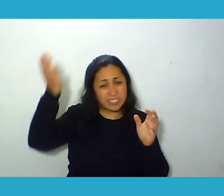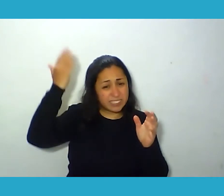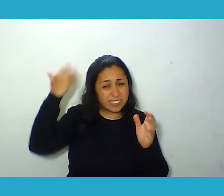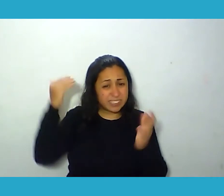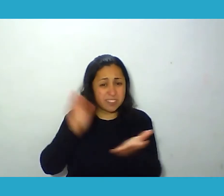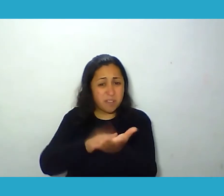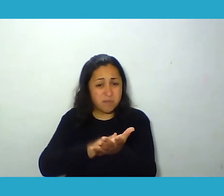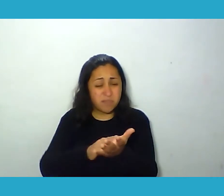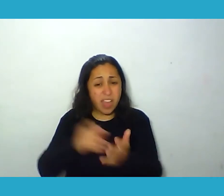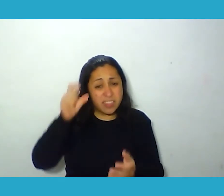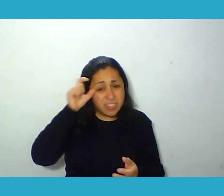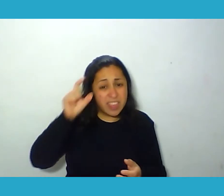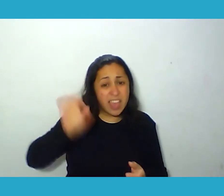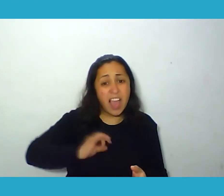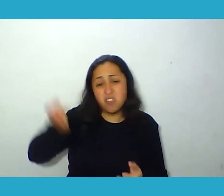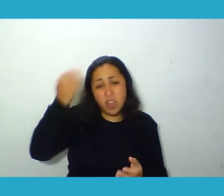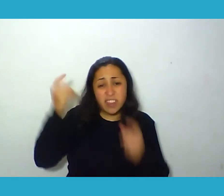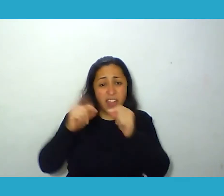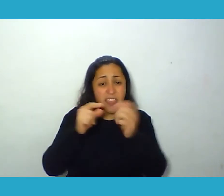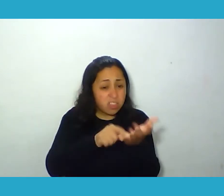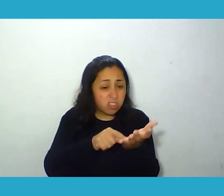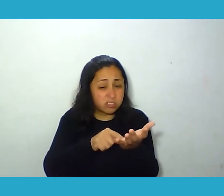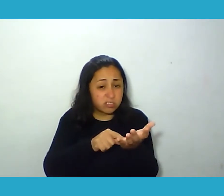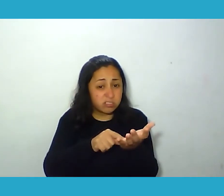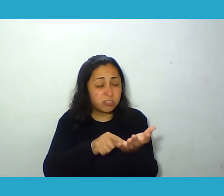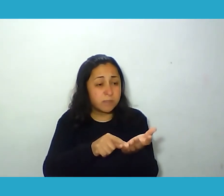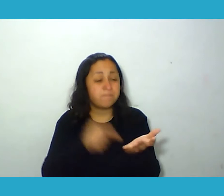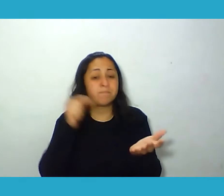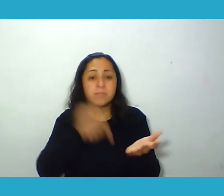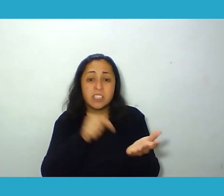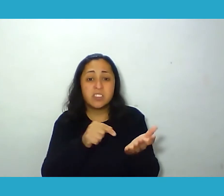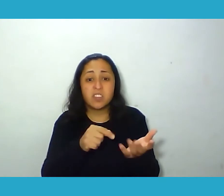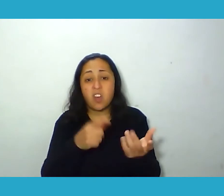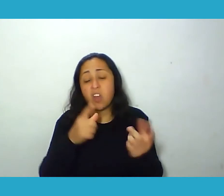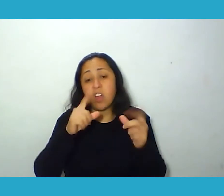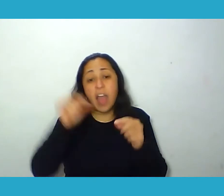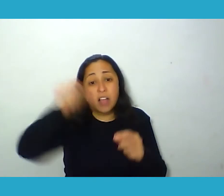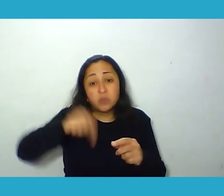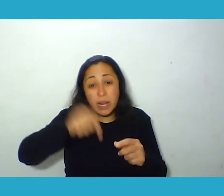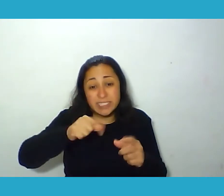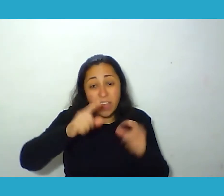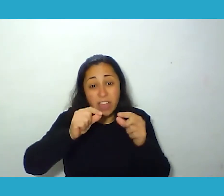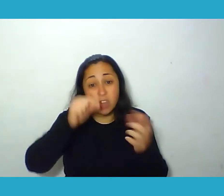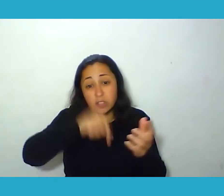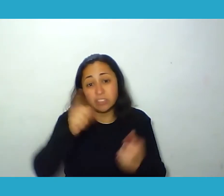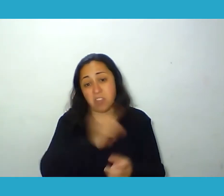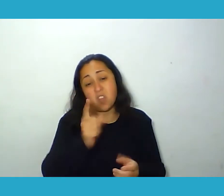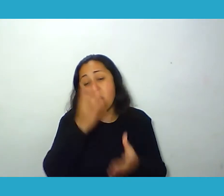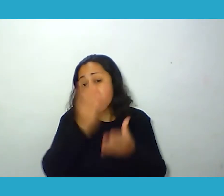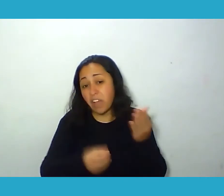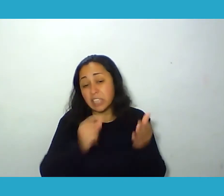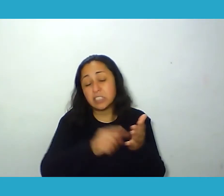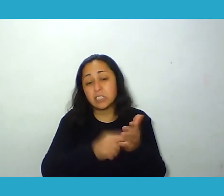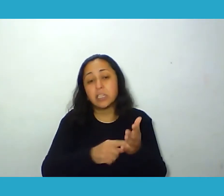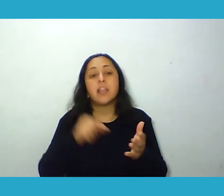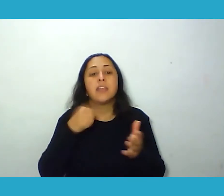de población de hace 10 años. Con estos son datos desactualizados y erróneos. En el capítulo 5, daños